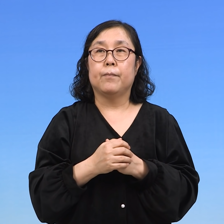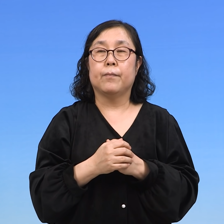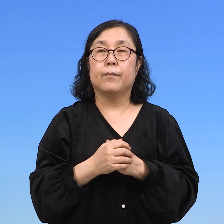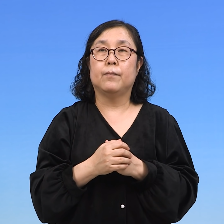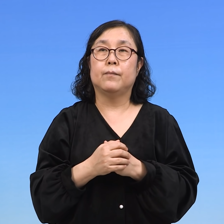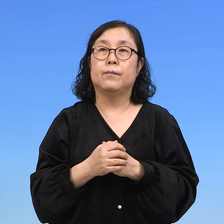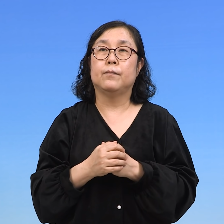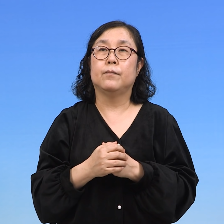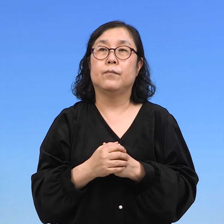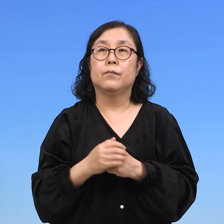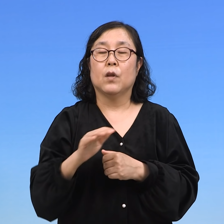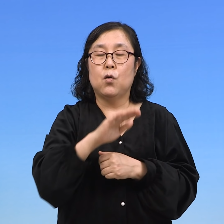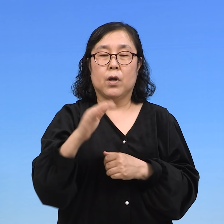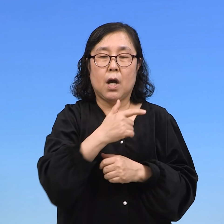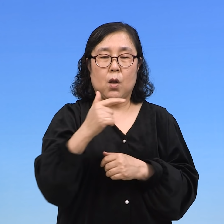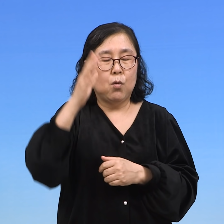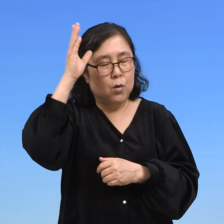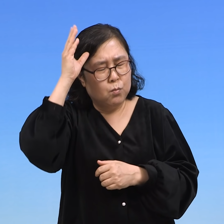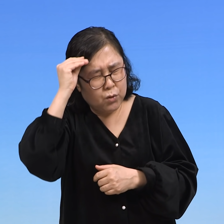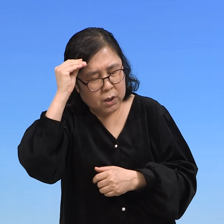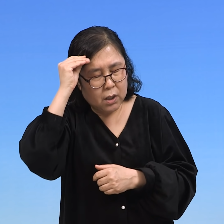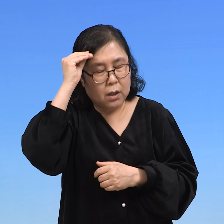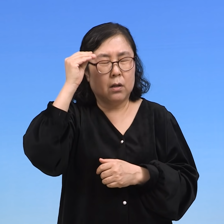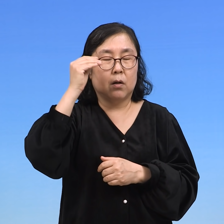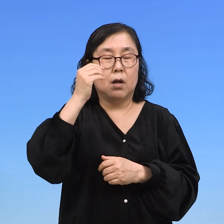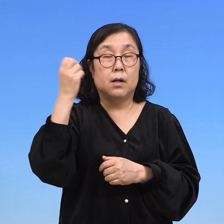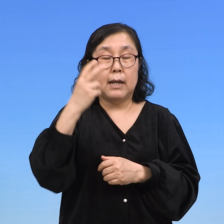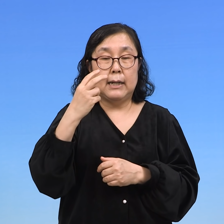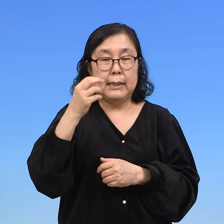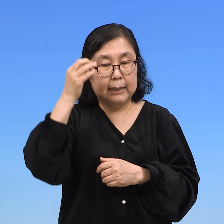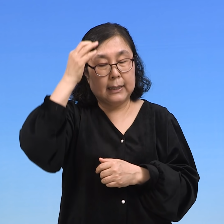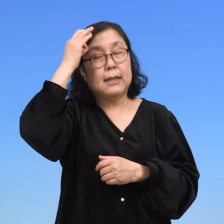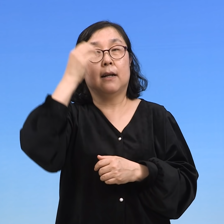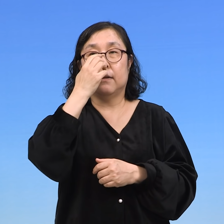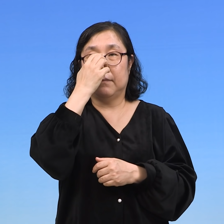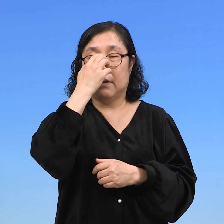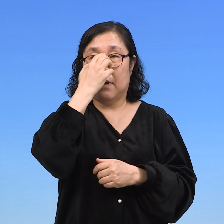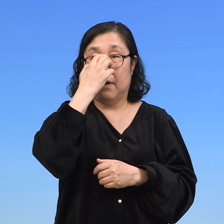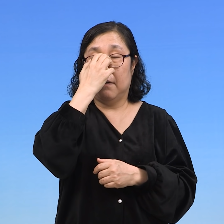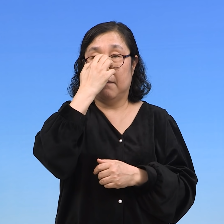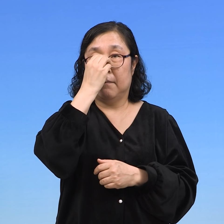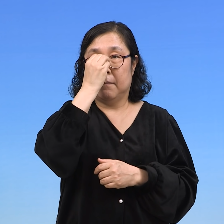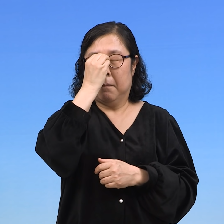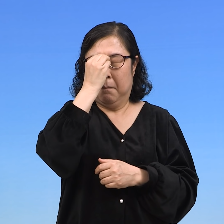얼마나 우리가 무지한가를 다시 한 번 깨달았습니다 그런 뜻이 아니에요 이게